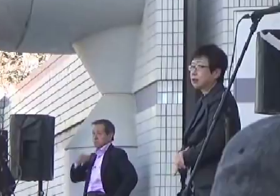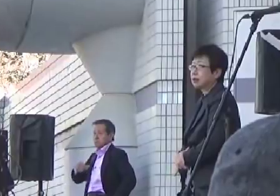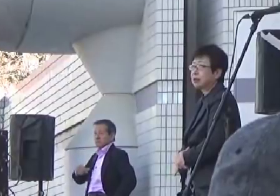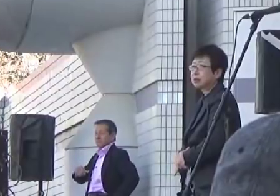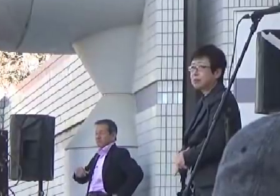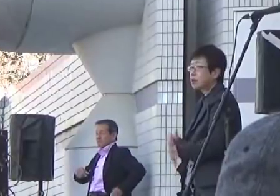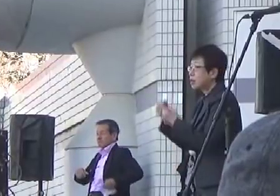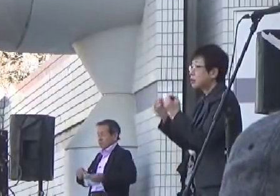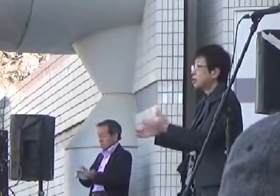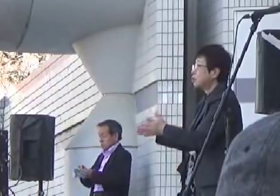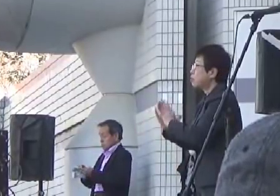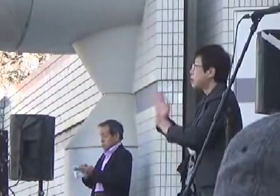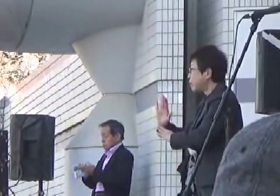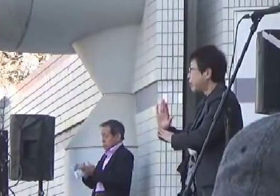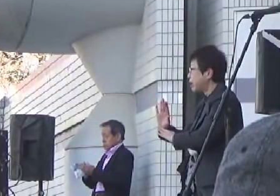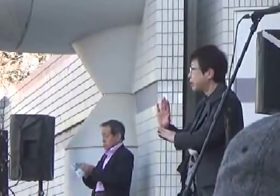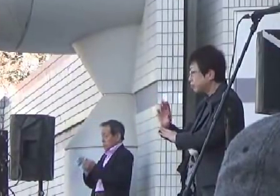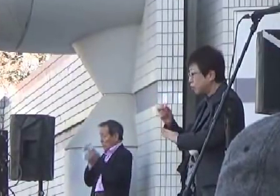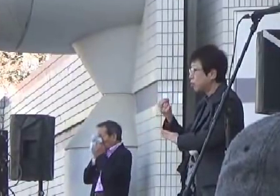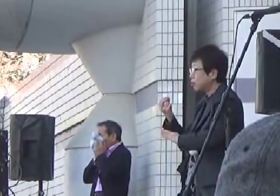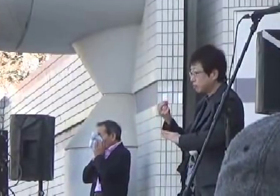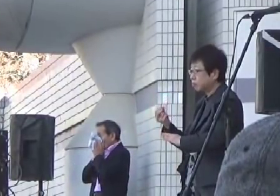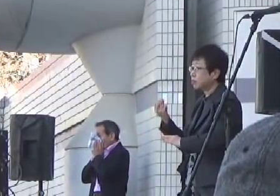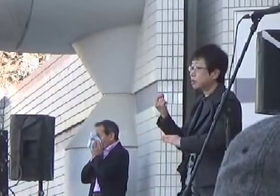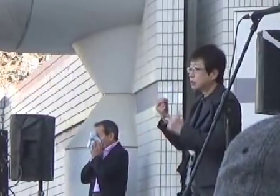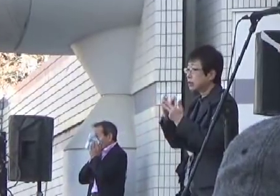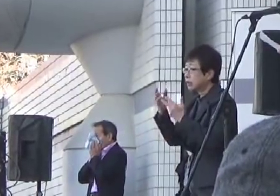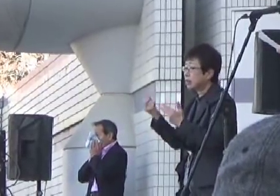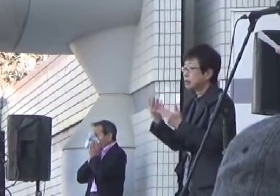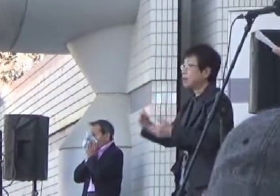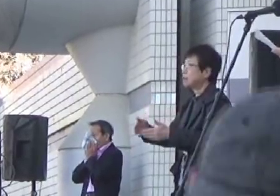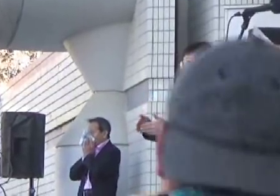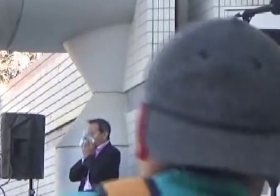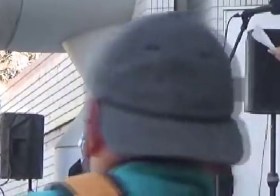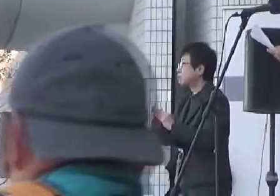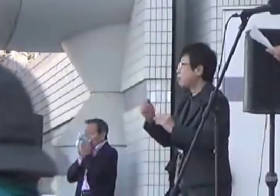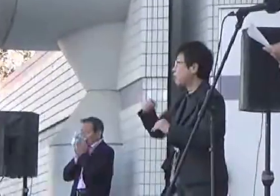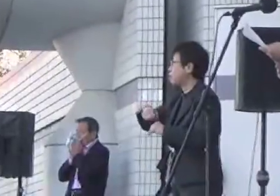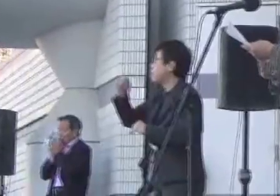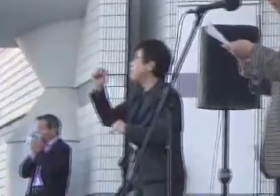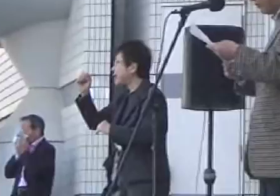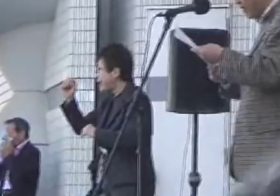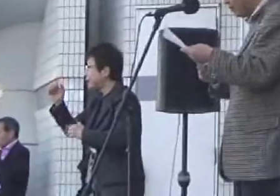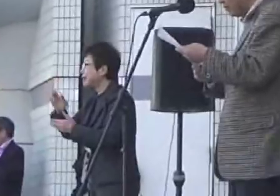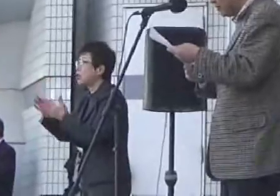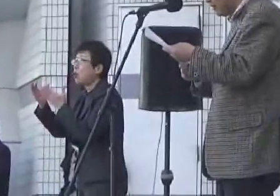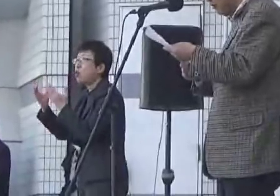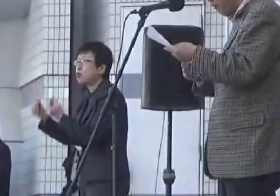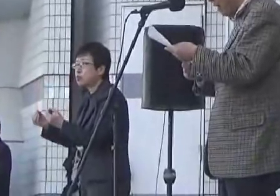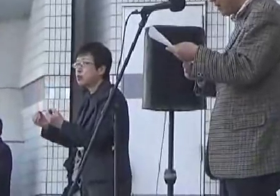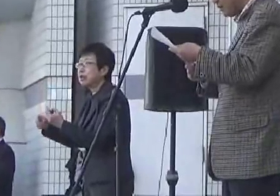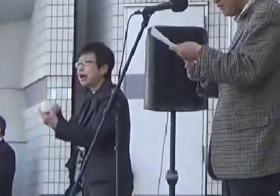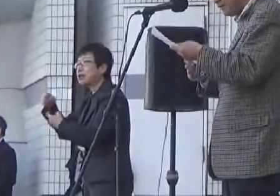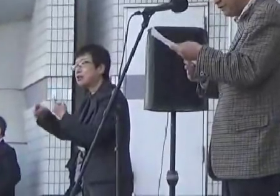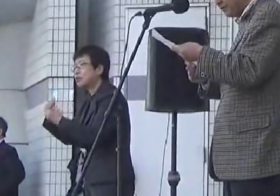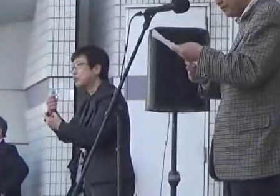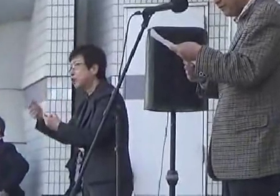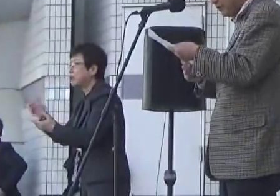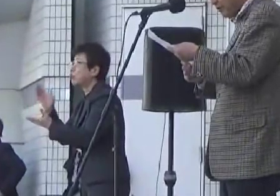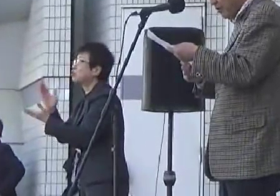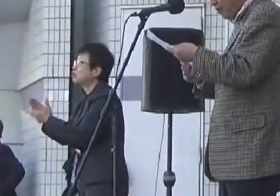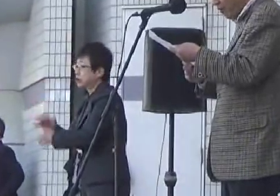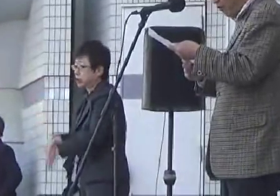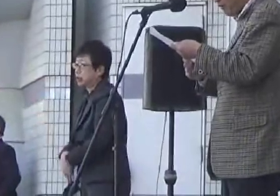新増設リプレースは認めない、使用済み核燃料再処理核燃料サイクル事業は中止